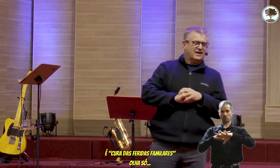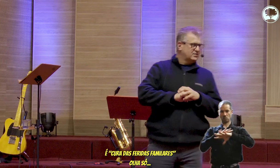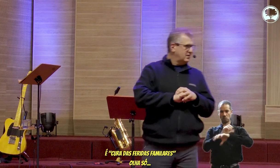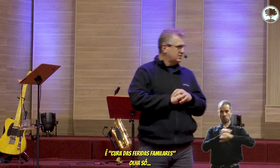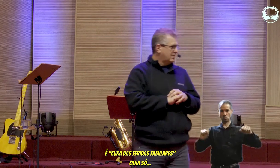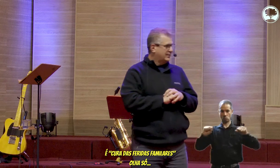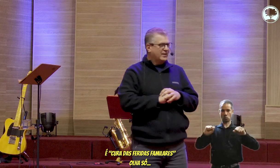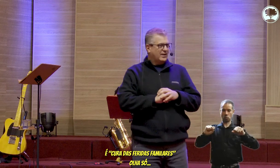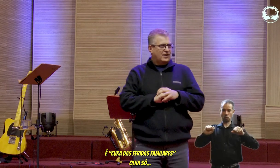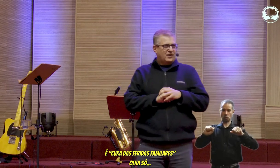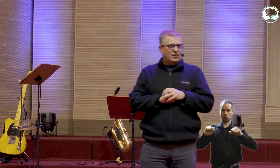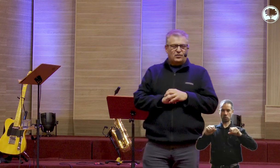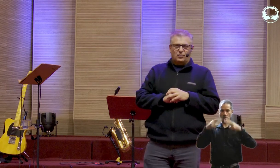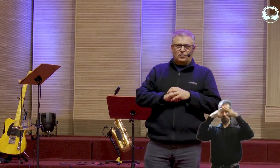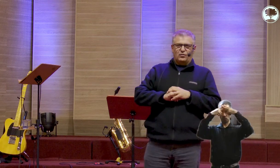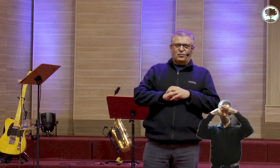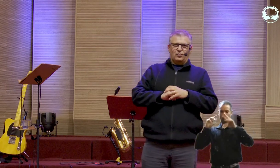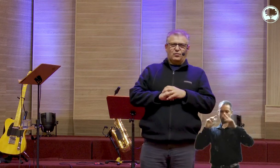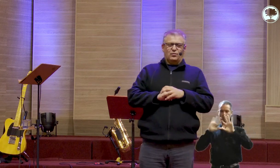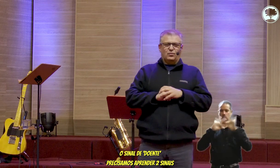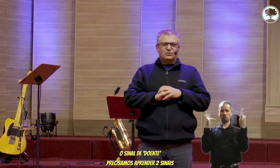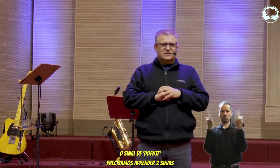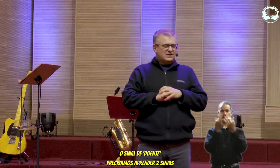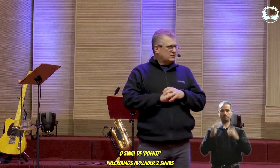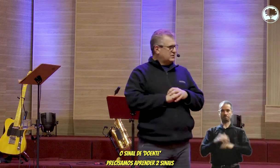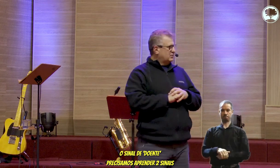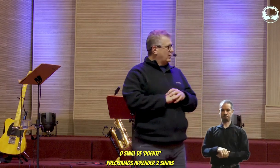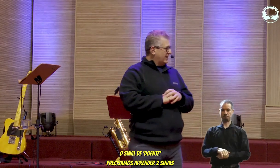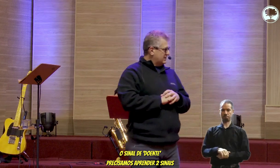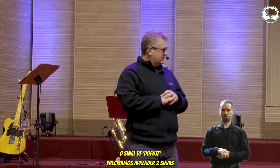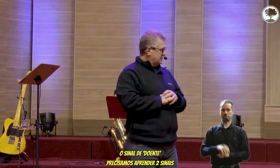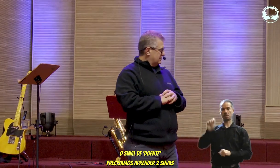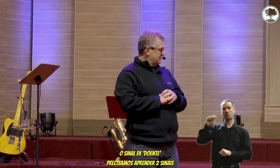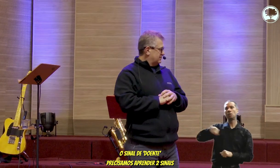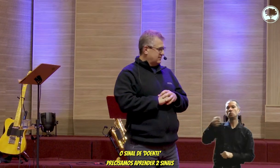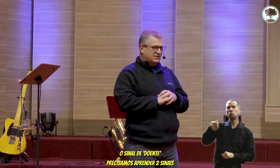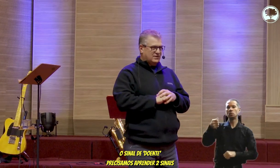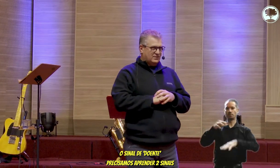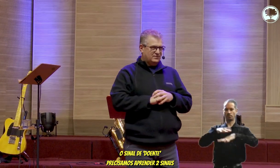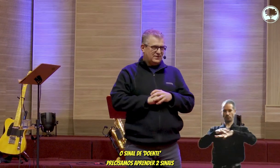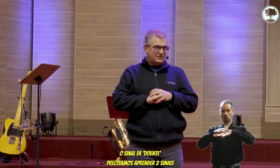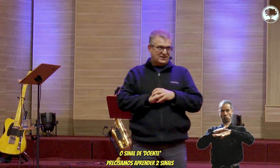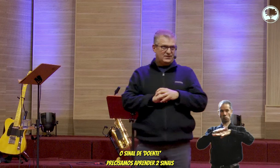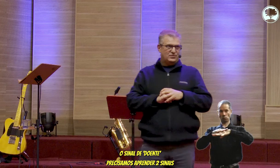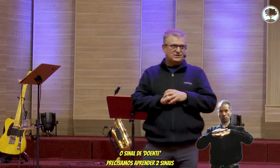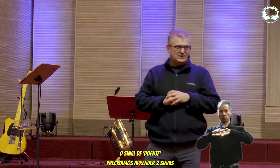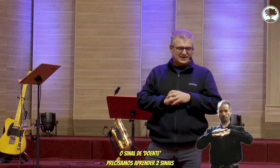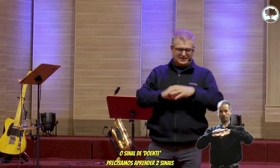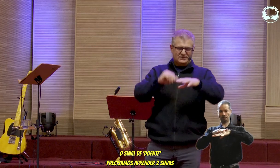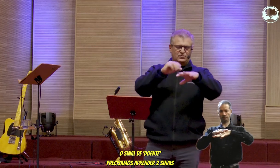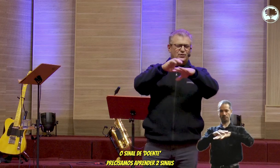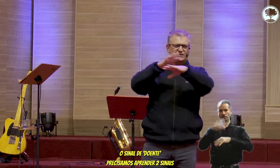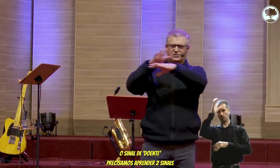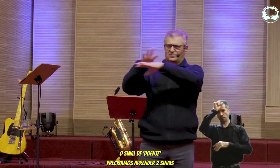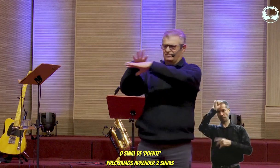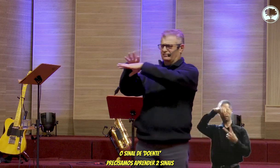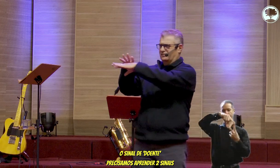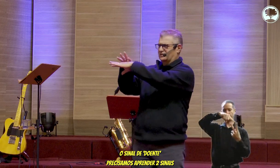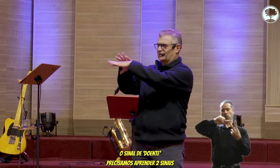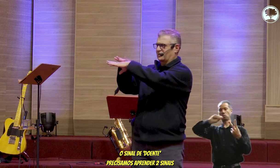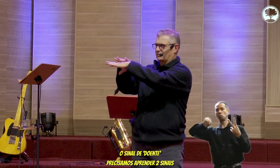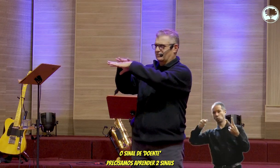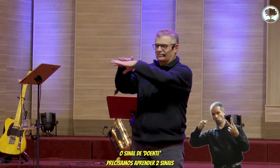familiares, olha só, o sinal de doente, nós temos que aprender dois sinais, doente,